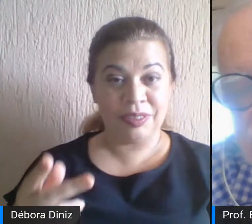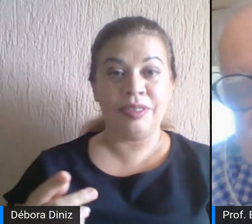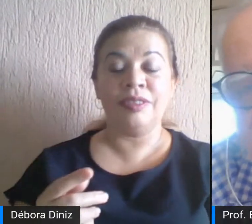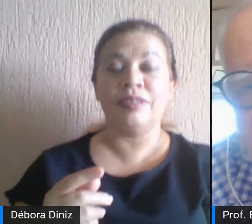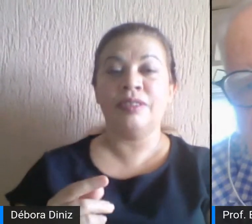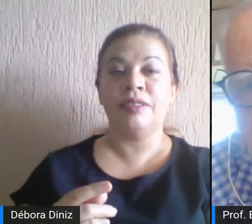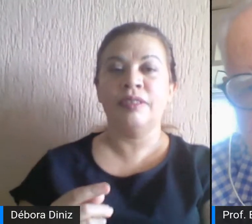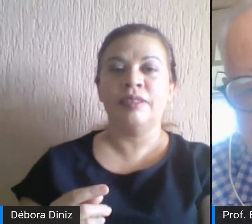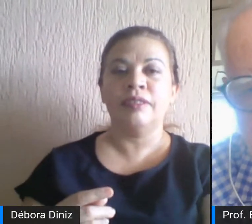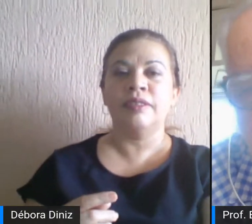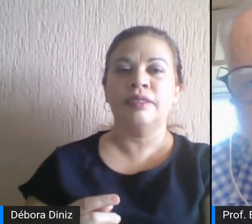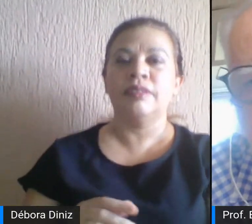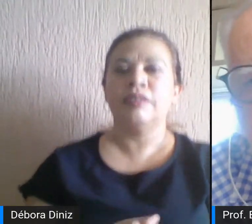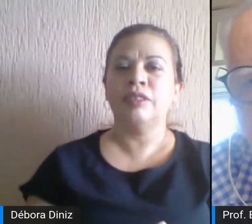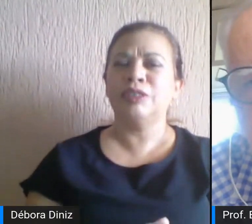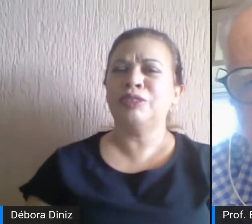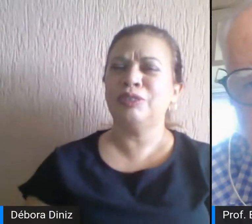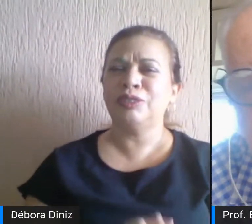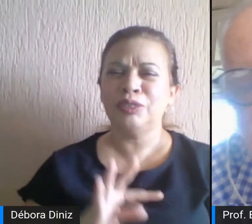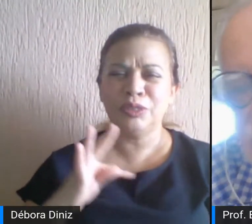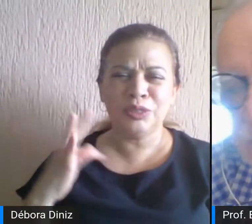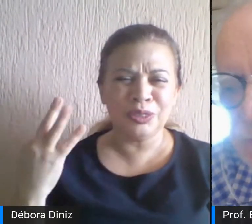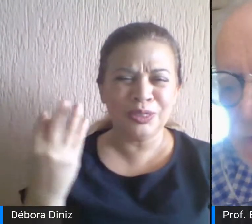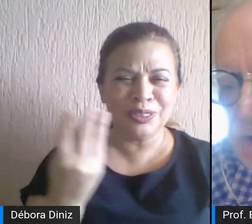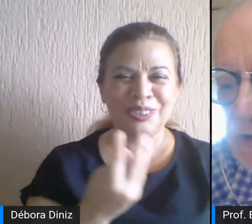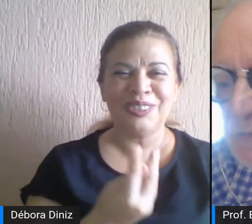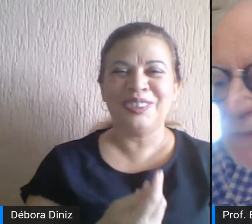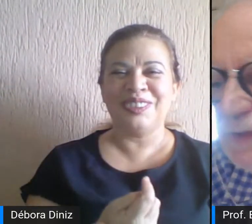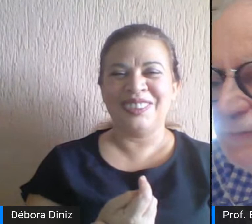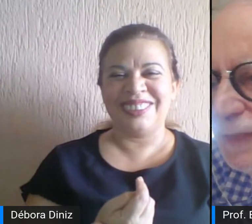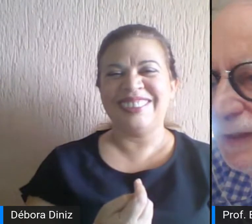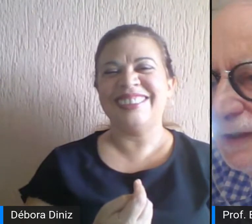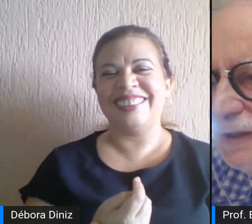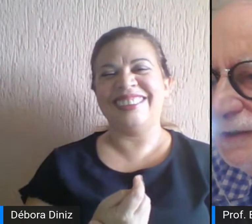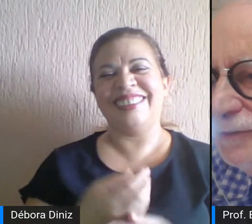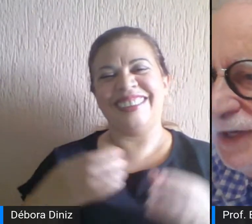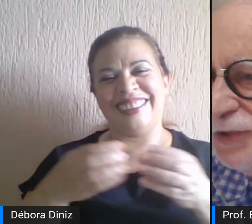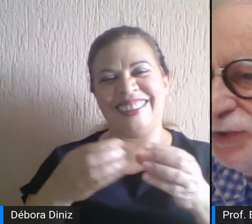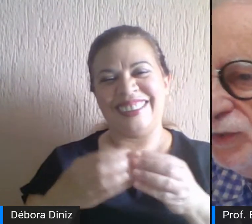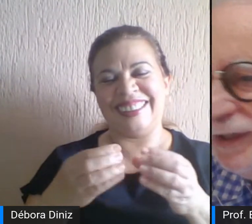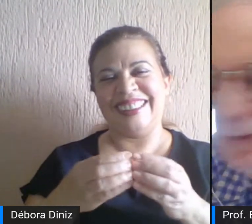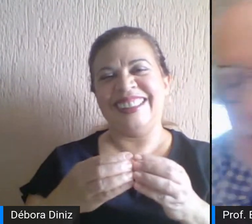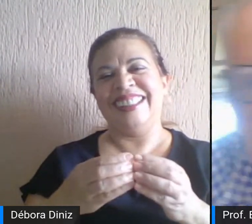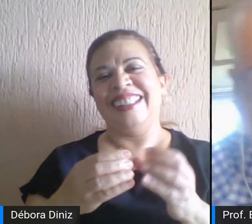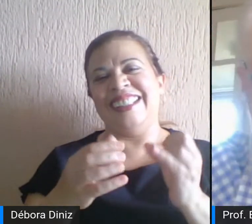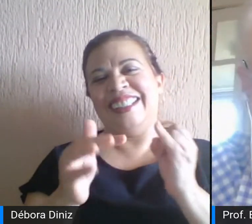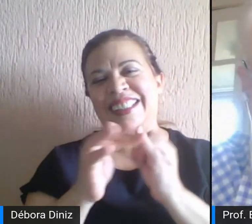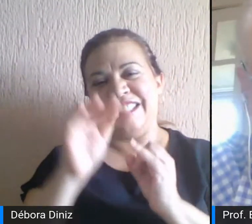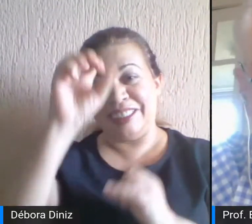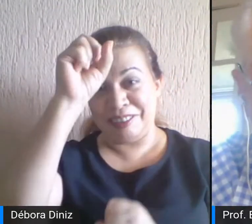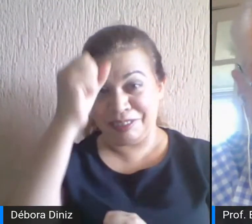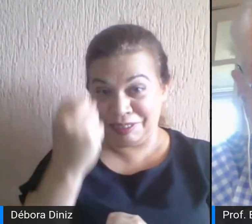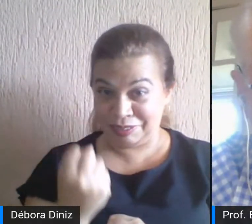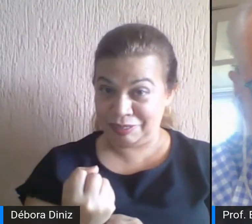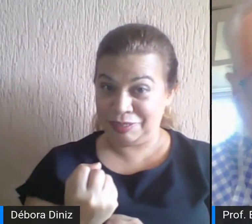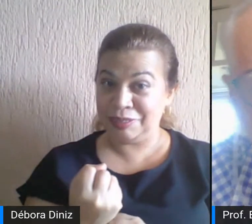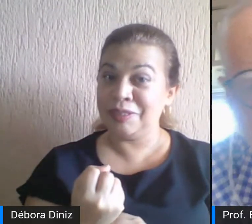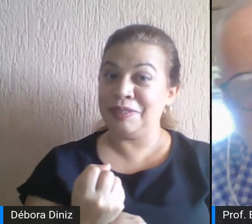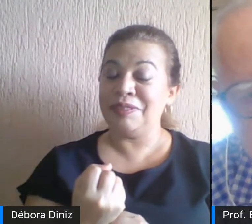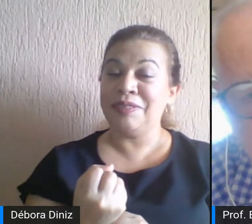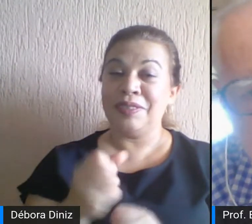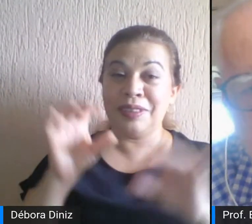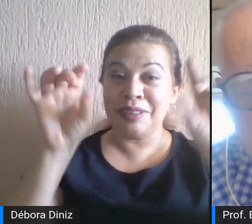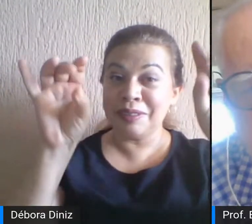toda a equipe do Instituto Federal do Sergipe, particularmente na pessoa da Silene,